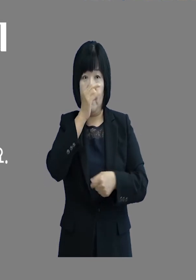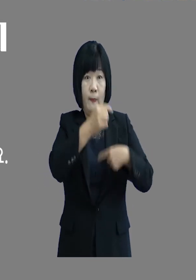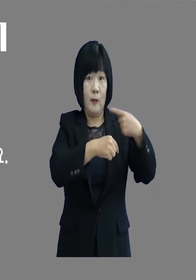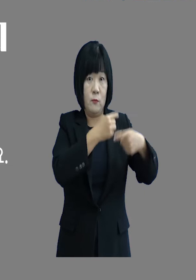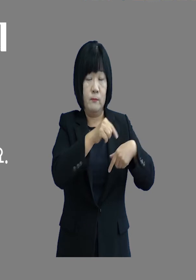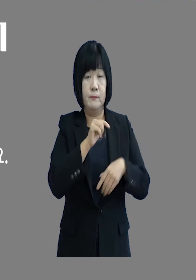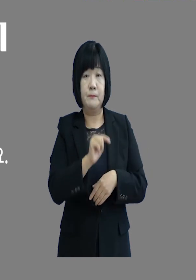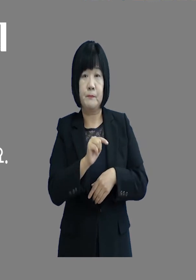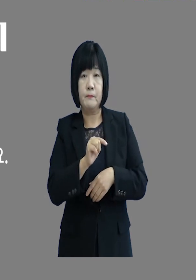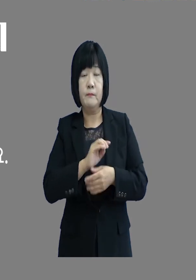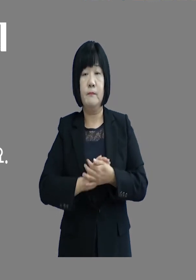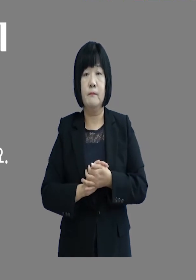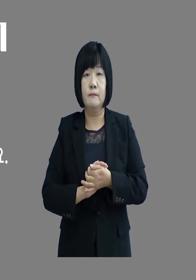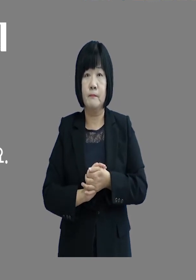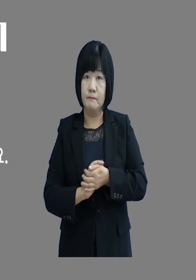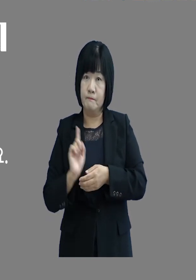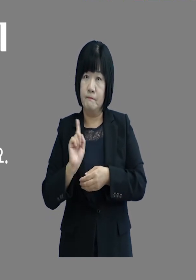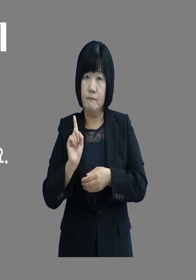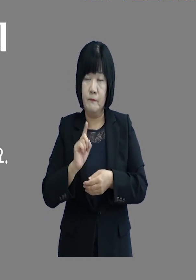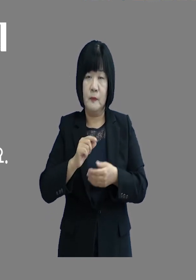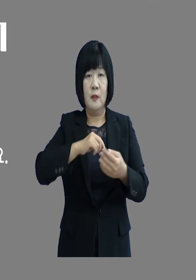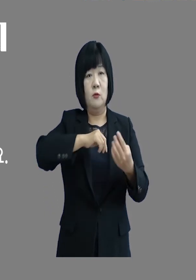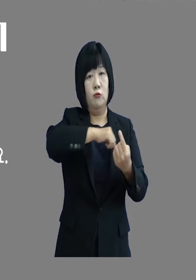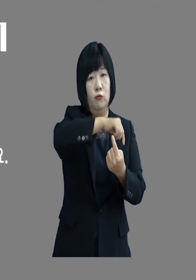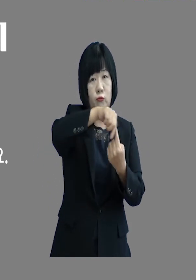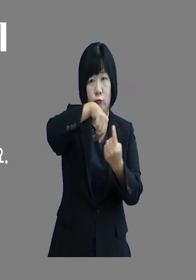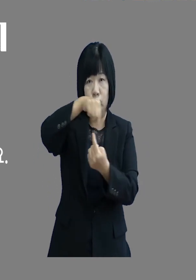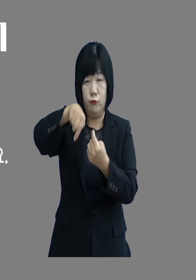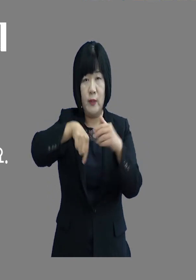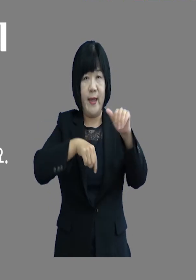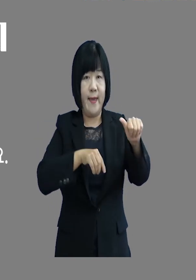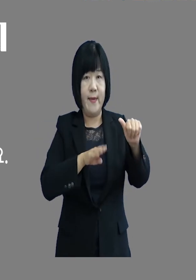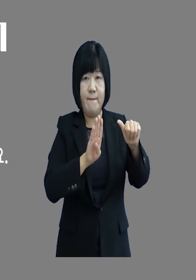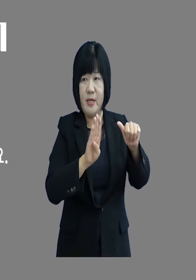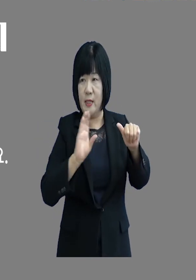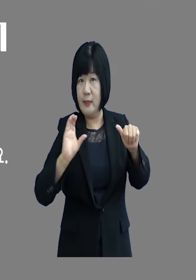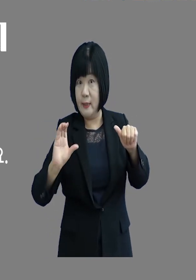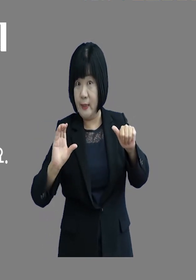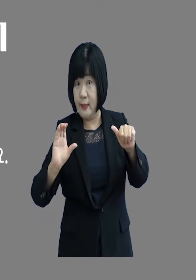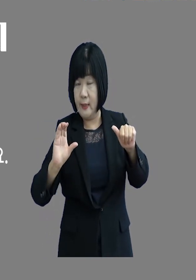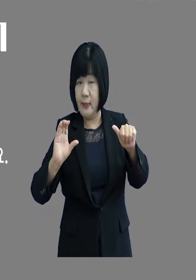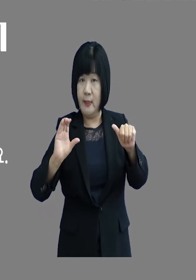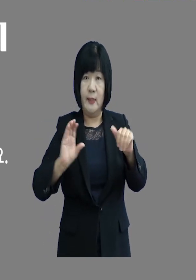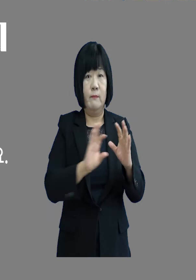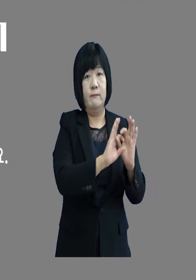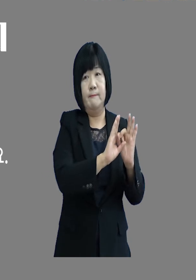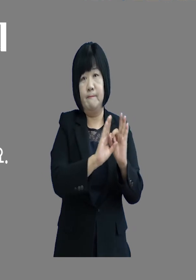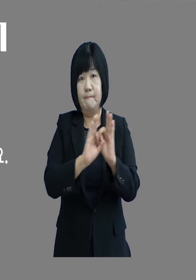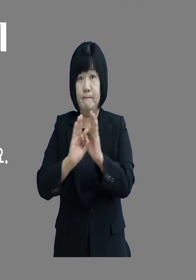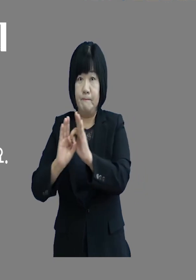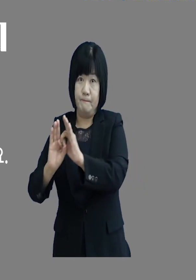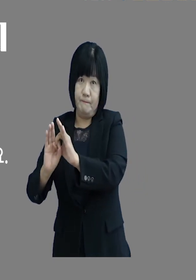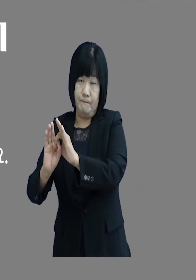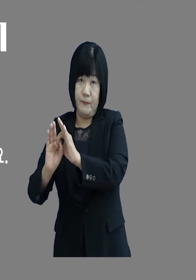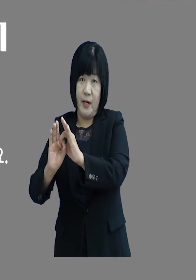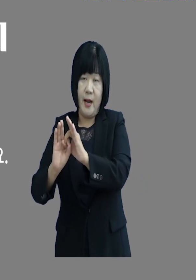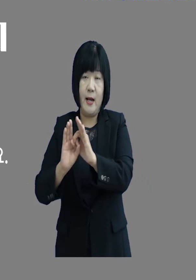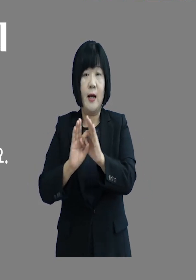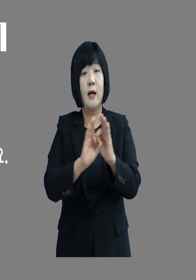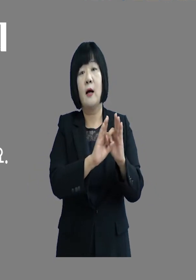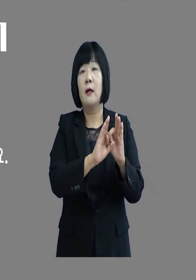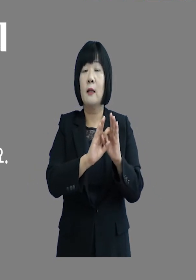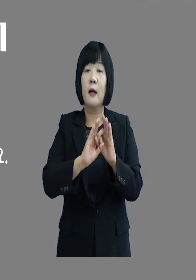경우는 선형적으로 그러니까 순차적으로 A 다음에 B가 나오고 B 다음에 C가 나오고 이런 식으로